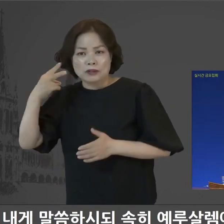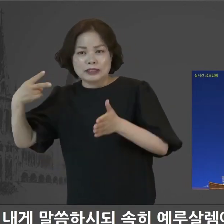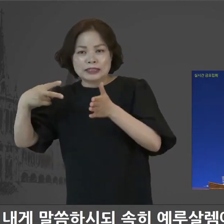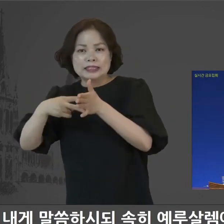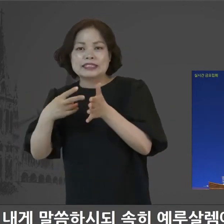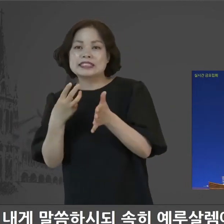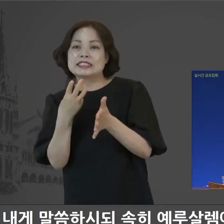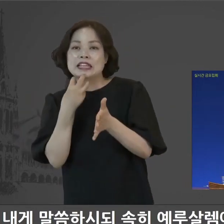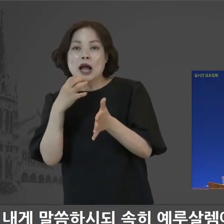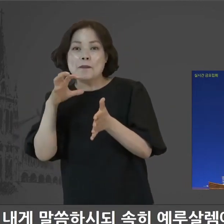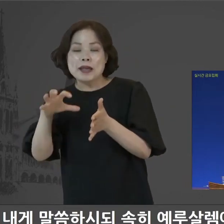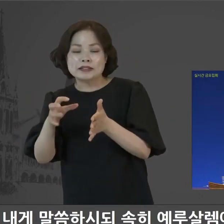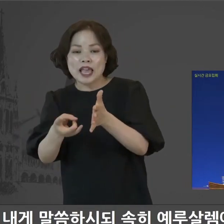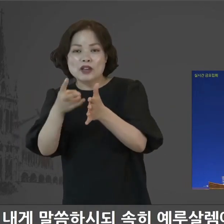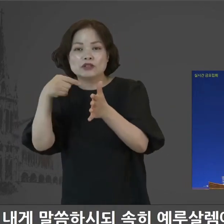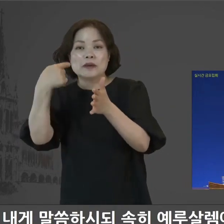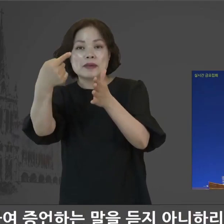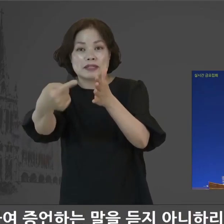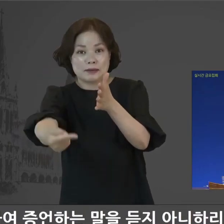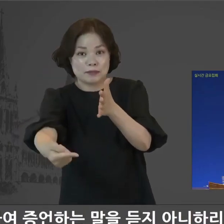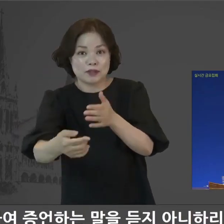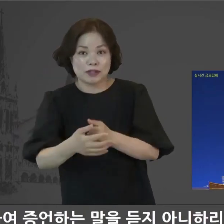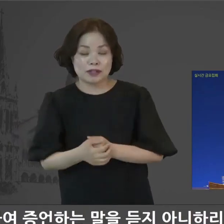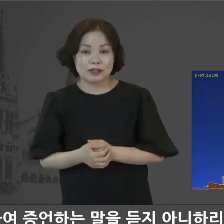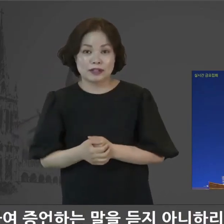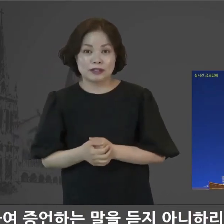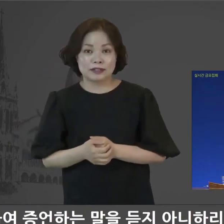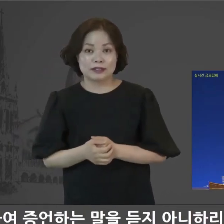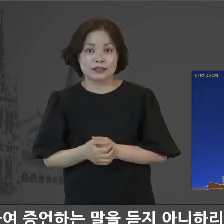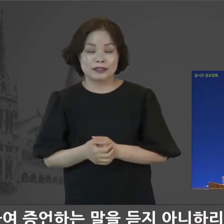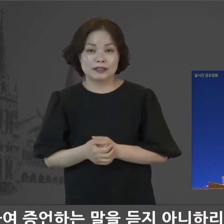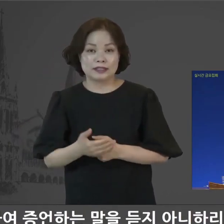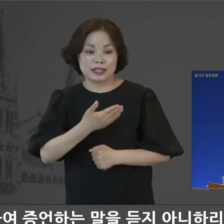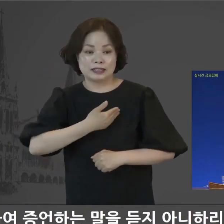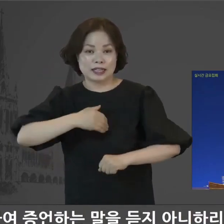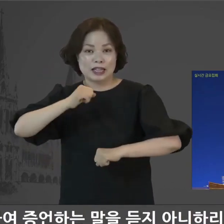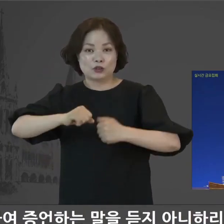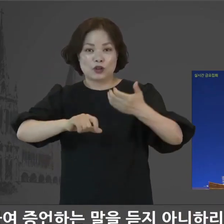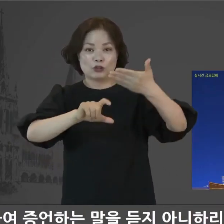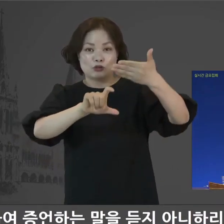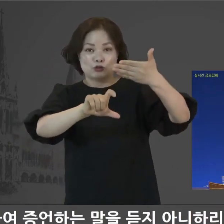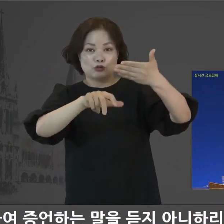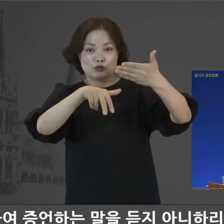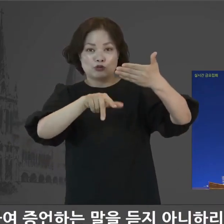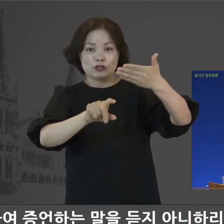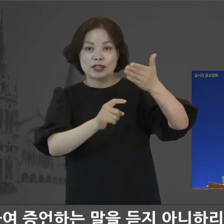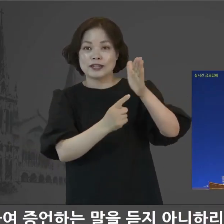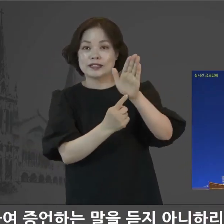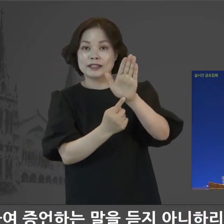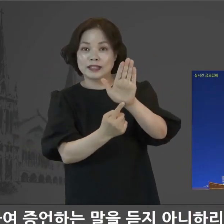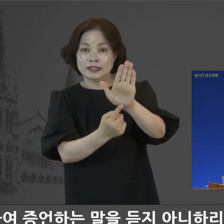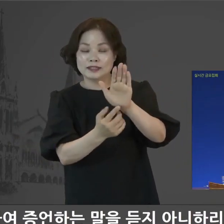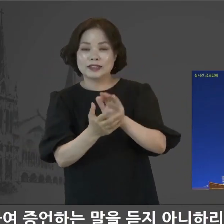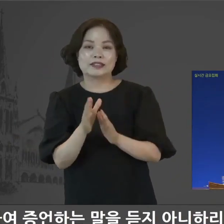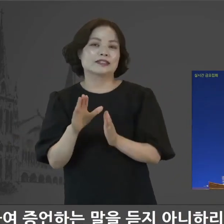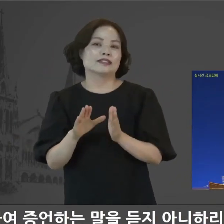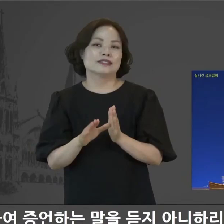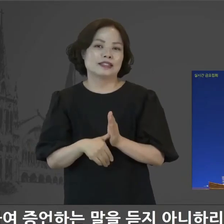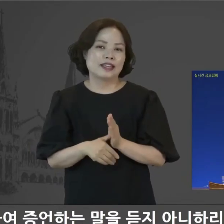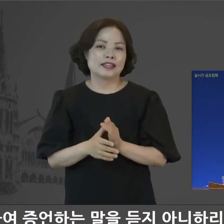있다가 예루살렘을 방문한 사건입니다. 이것도 이제 사도행전 9장에 나오죠.